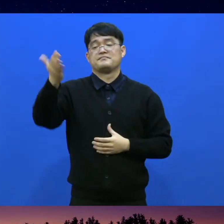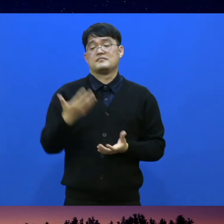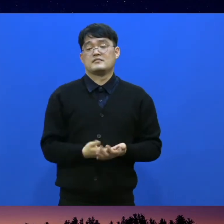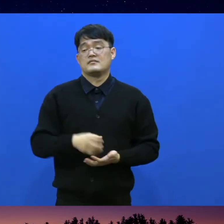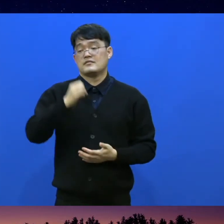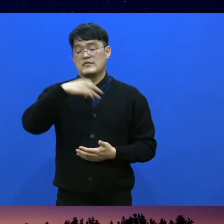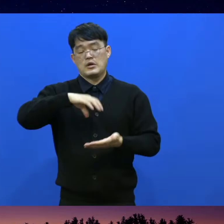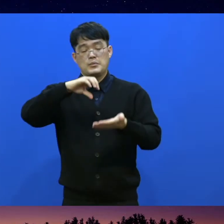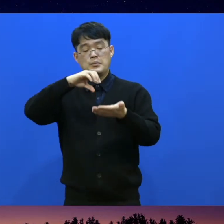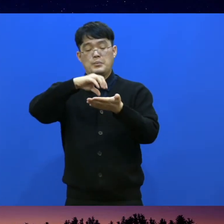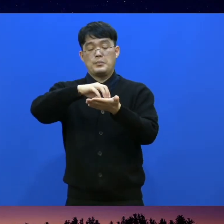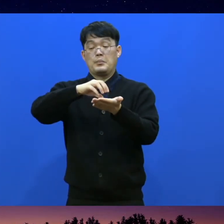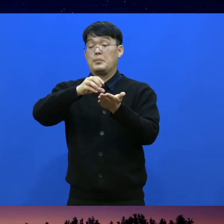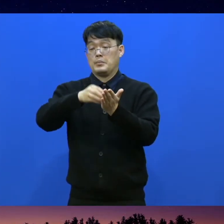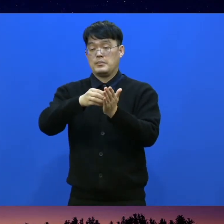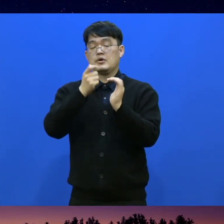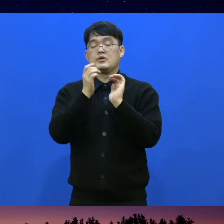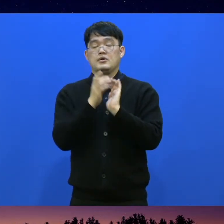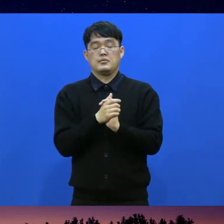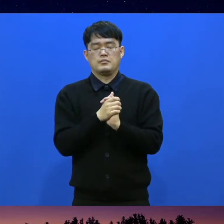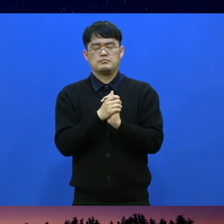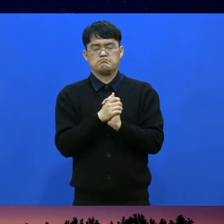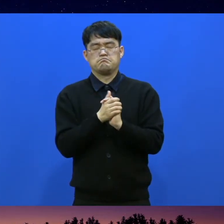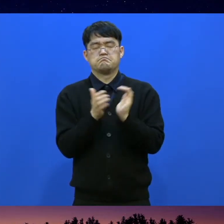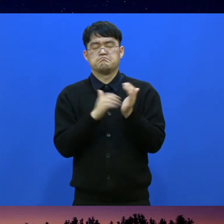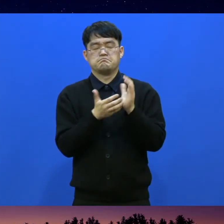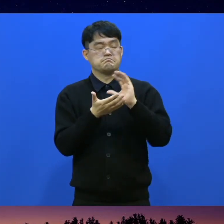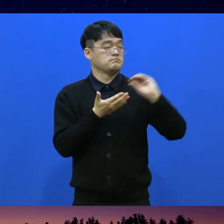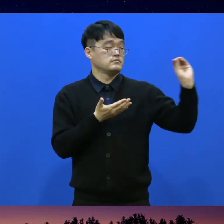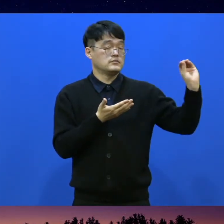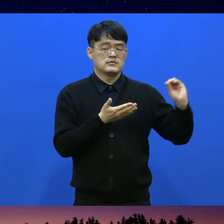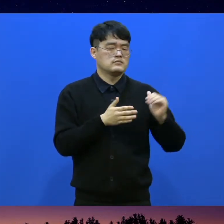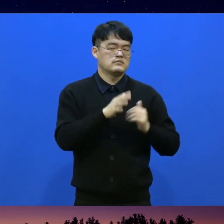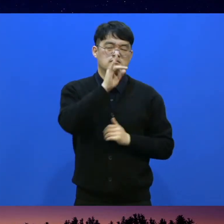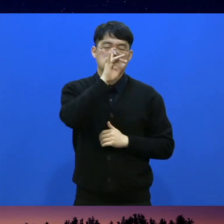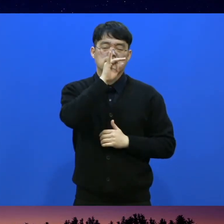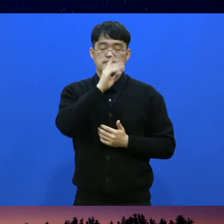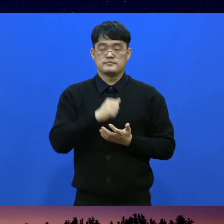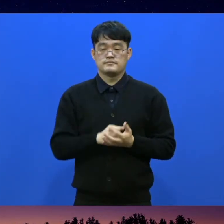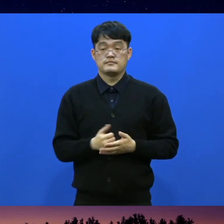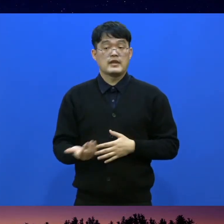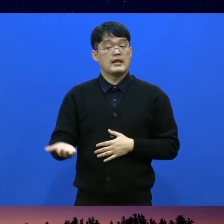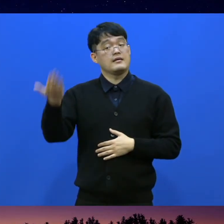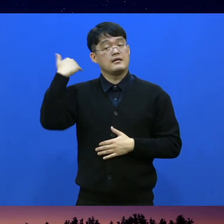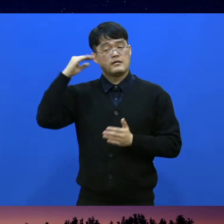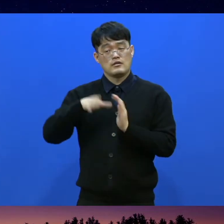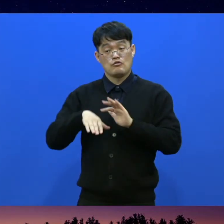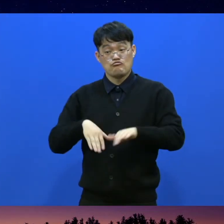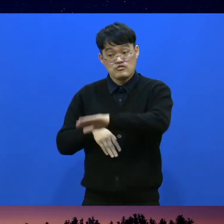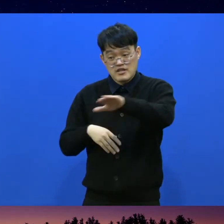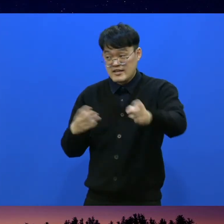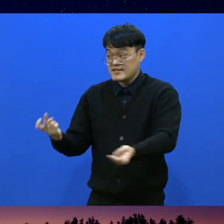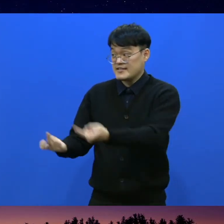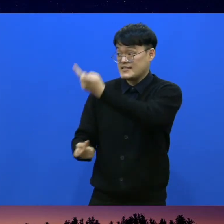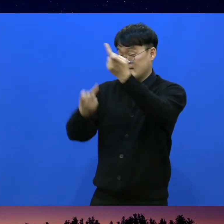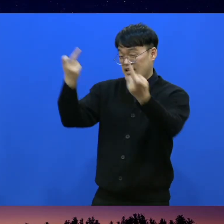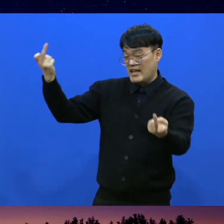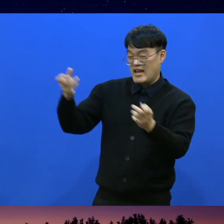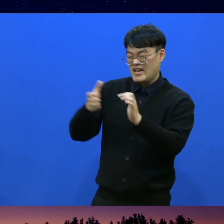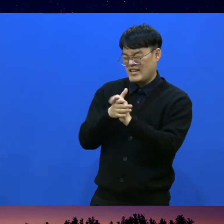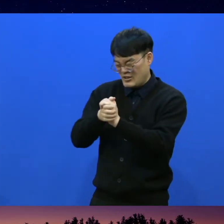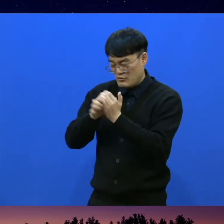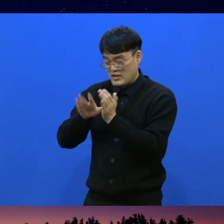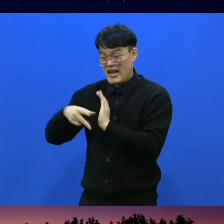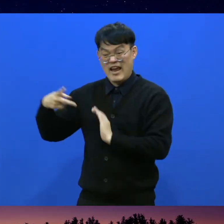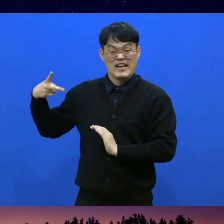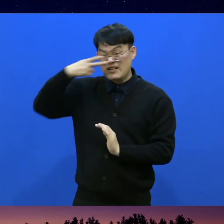그냥 적당하게 그냥 기도하는 것은 아니에요. 승부를 거는 기도를 드려요. 옛날에 우리가 산기도 가고 그럴 때가 금식기도가 뭐예요?